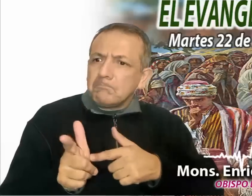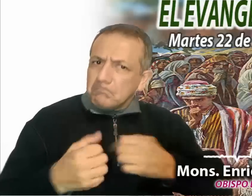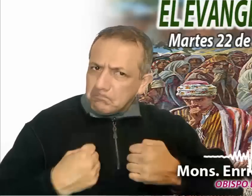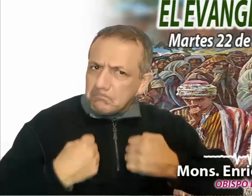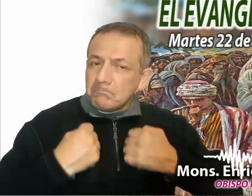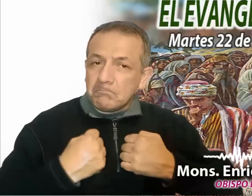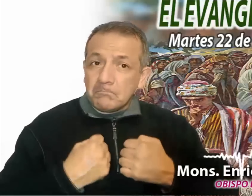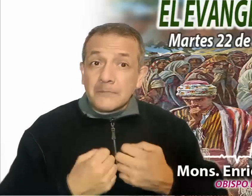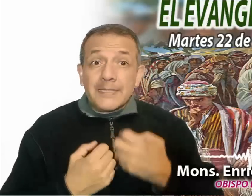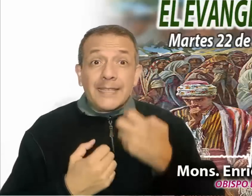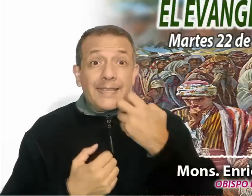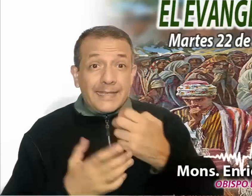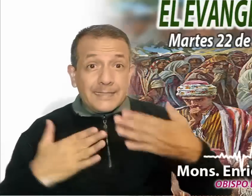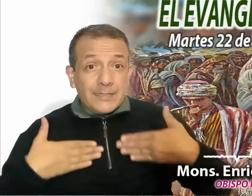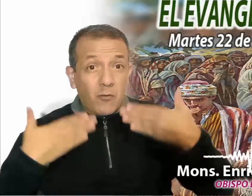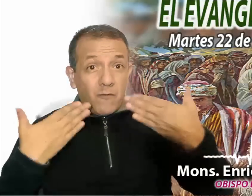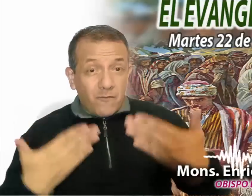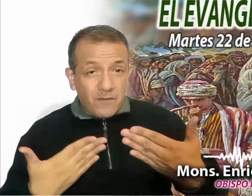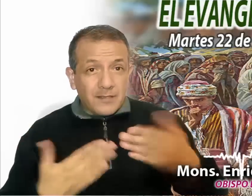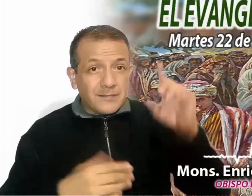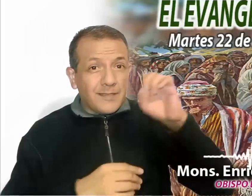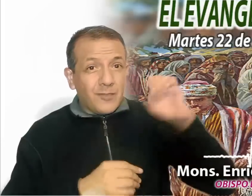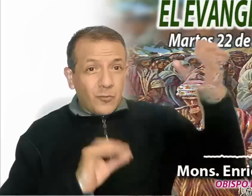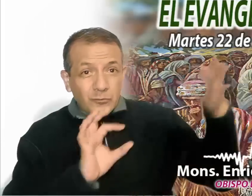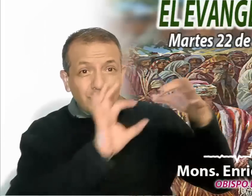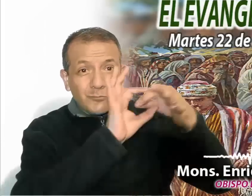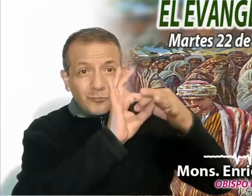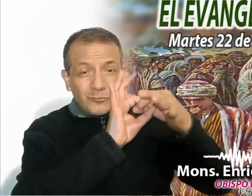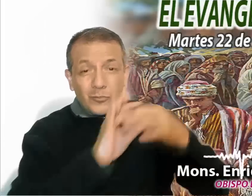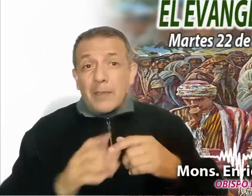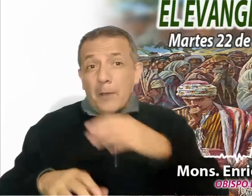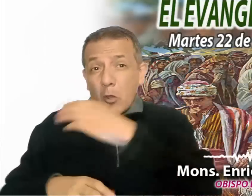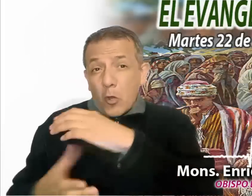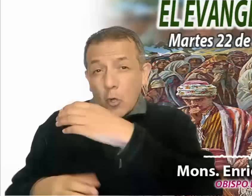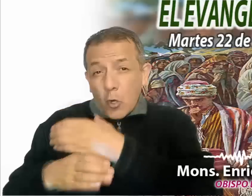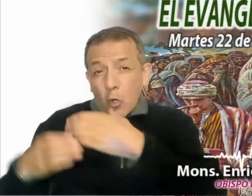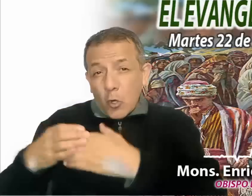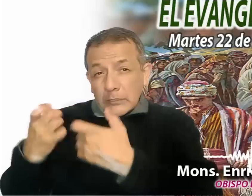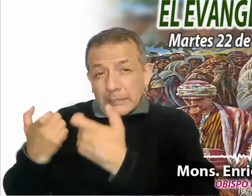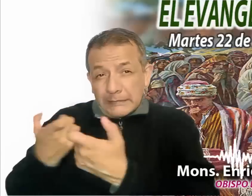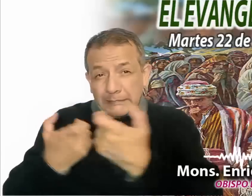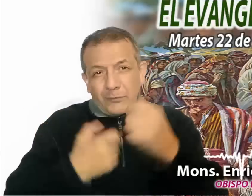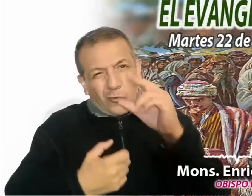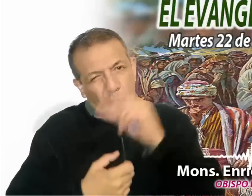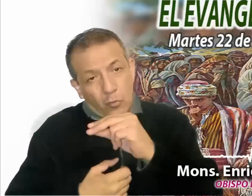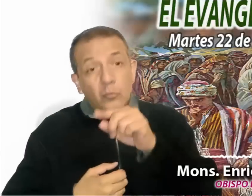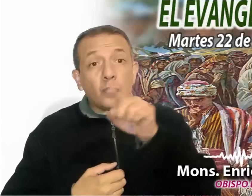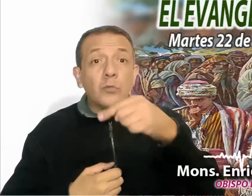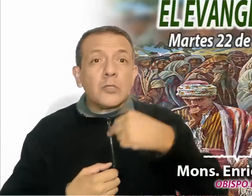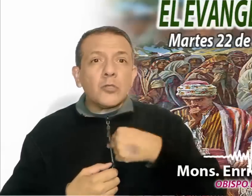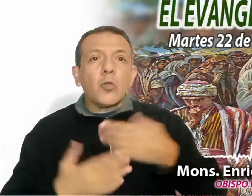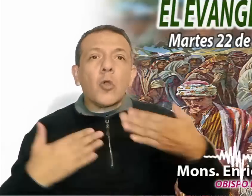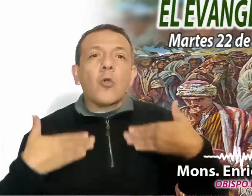Evangelio nos insiste en esta confianza en Dios y no en las riquezas. ¿Nosotros dónde ponemos